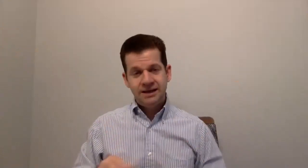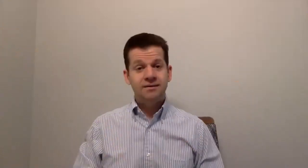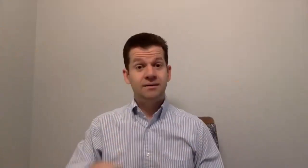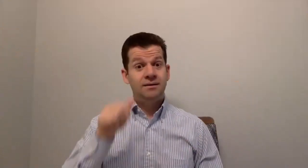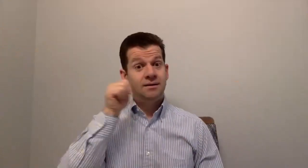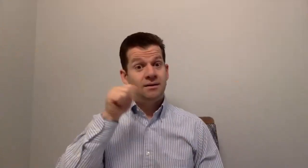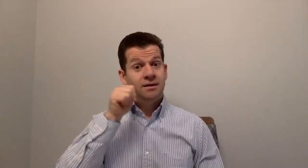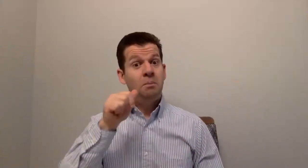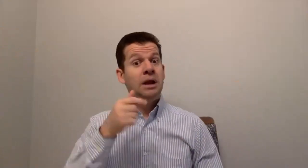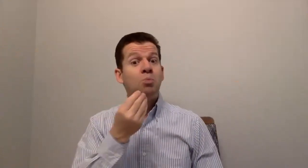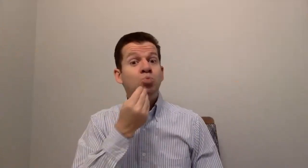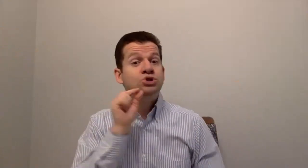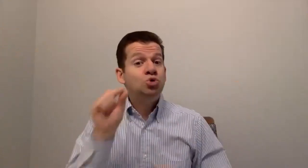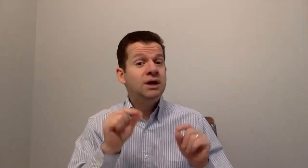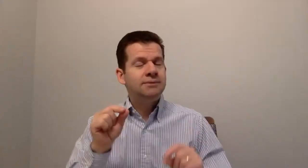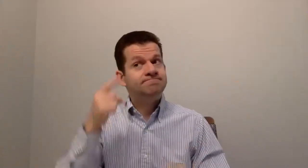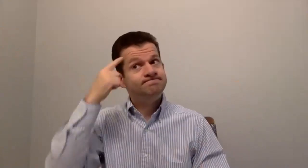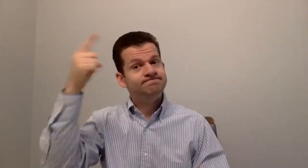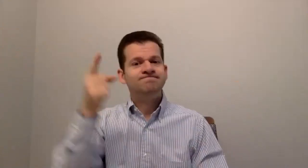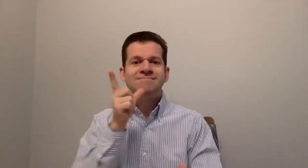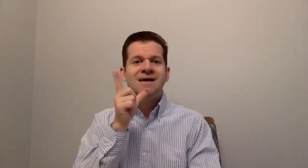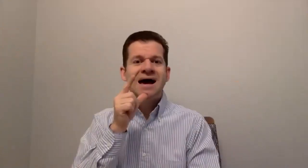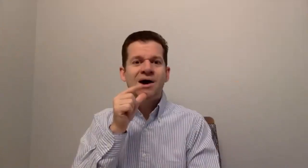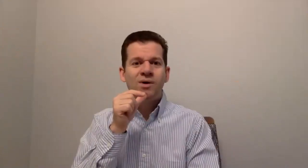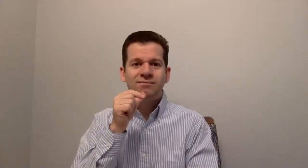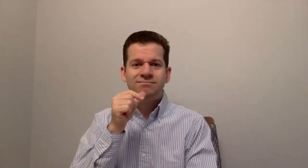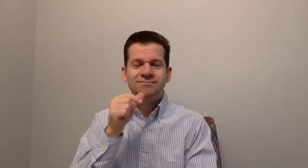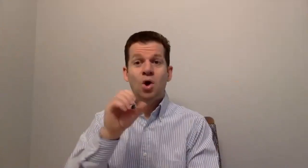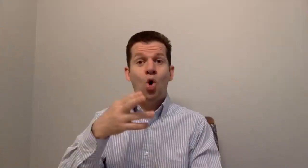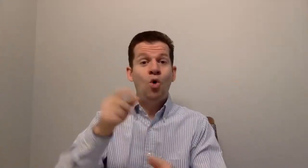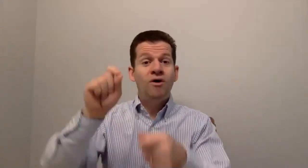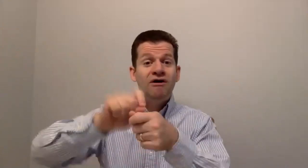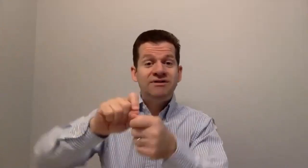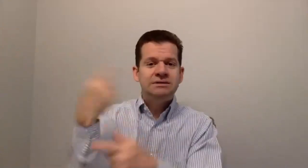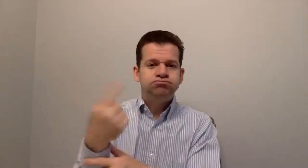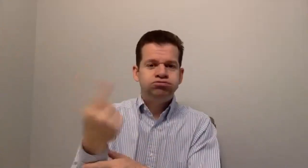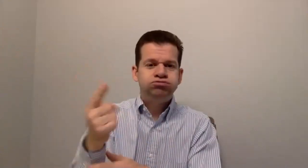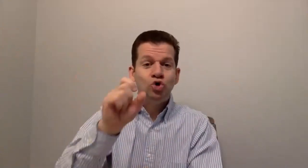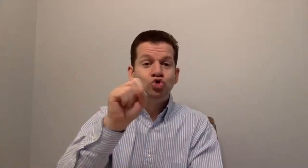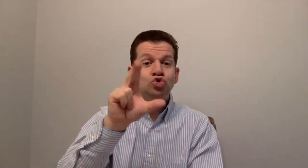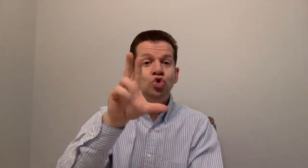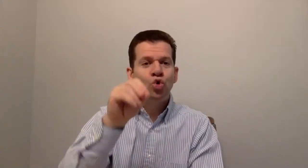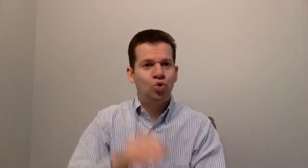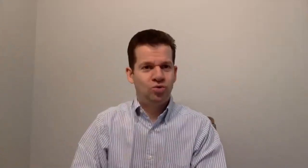Cansei. Mulher, podia o quê? Água. Ou fazer suco.